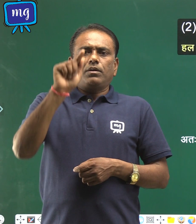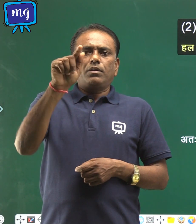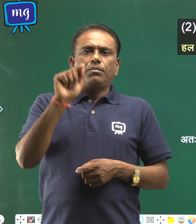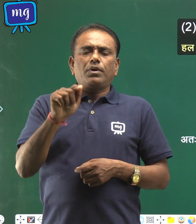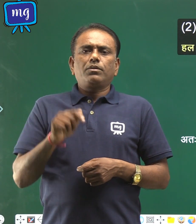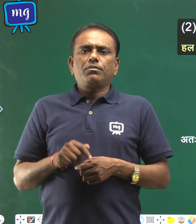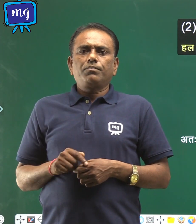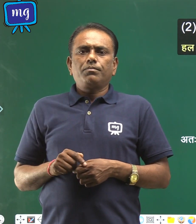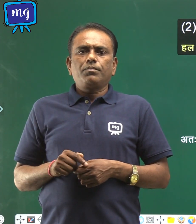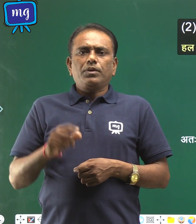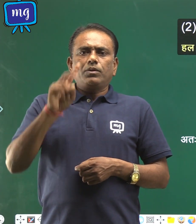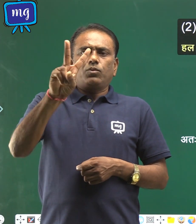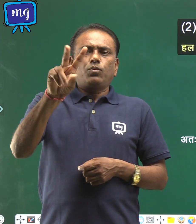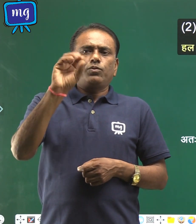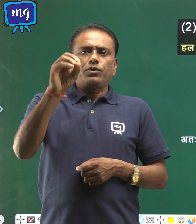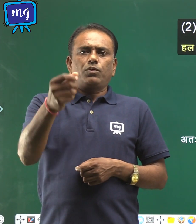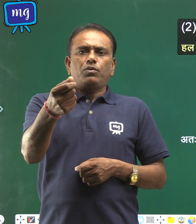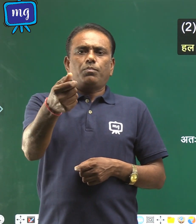अनुपात 20 रुपये।